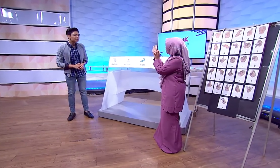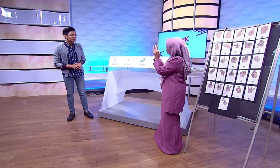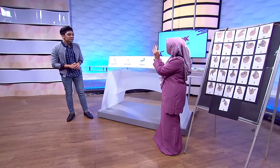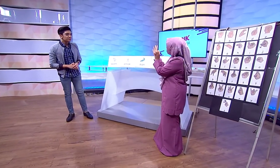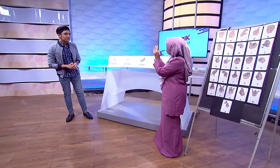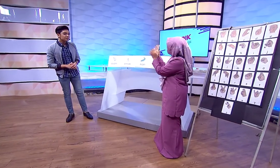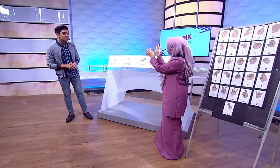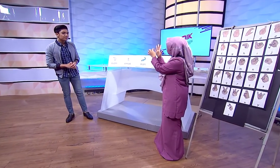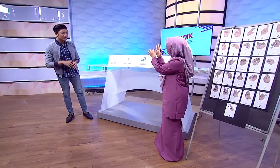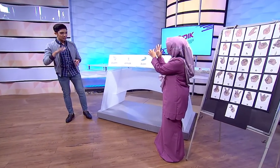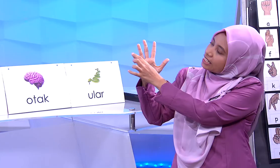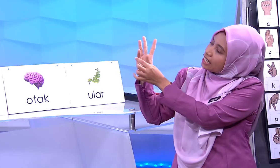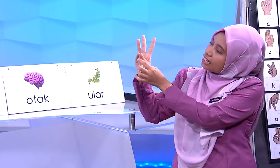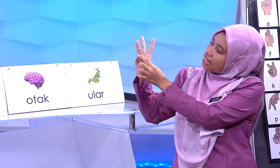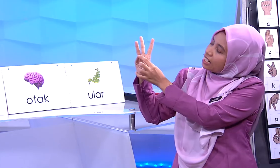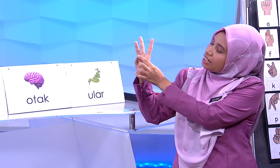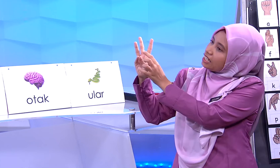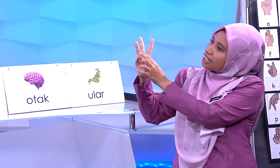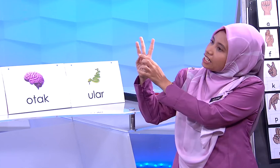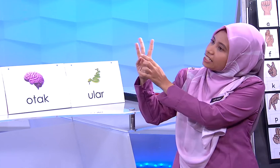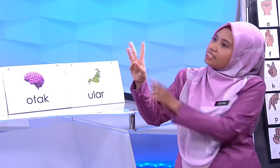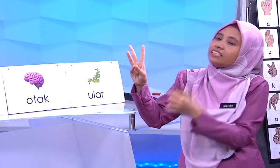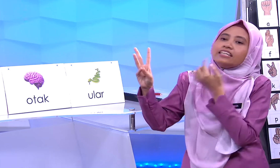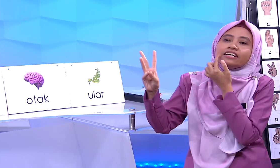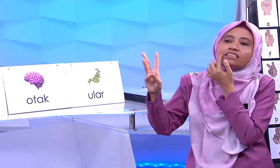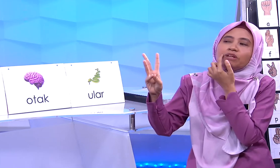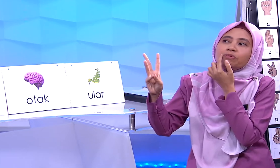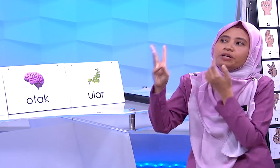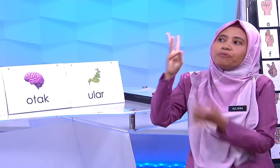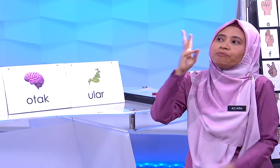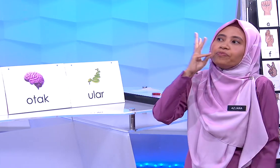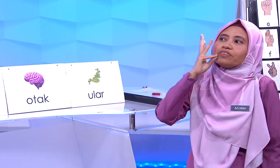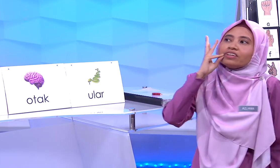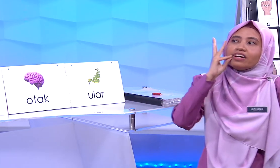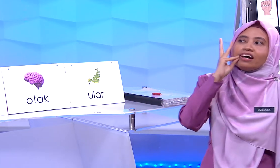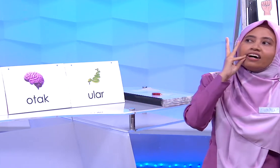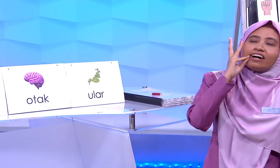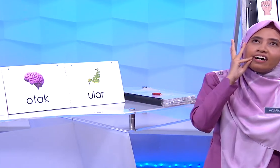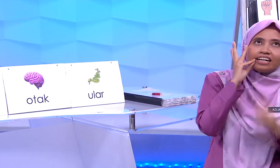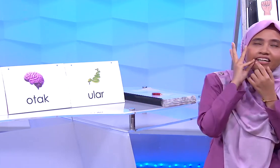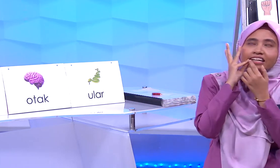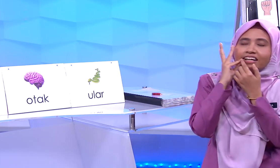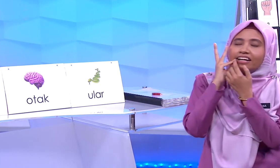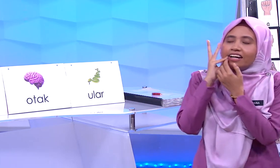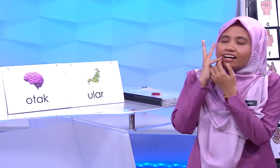ibu jari dengan jadi ah ini Nah entar dekat sebelah Bibi uh ah ah